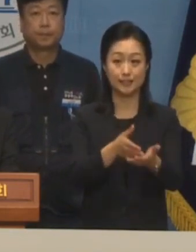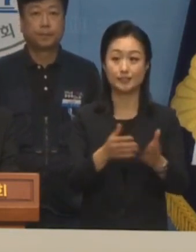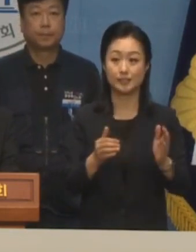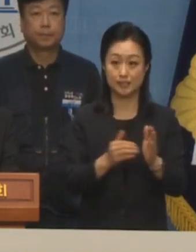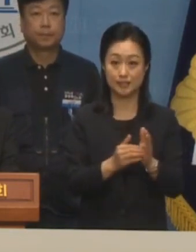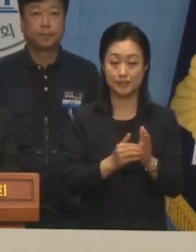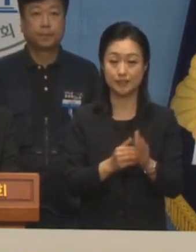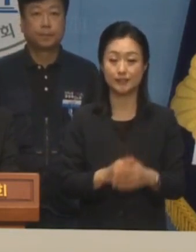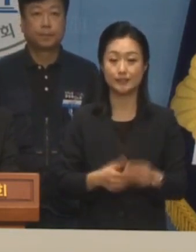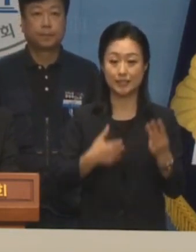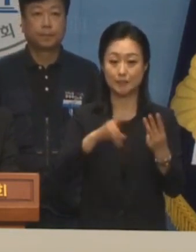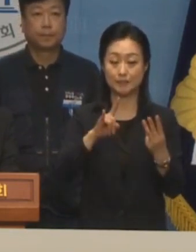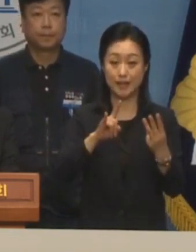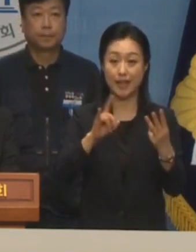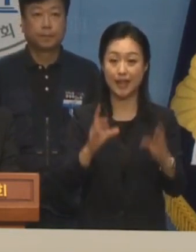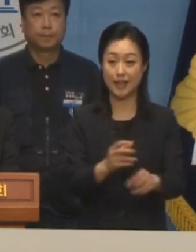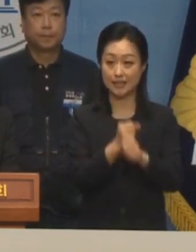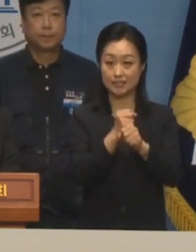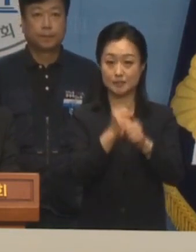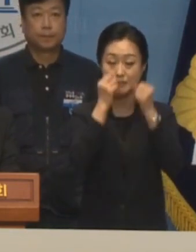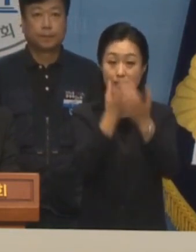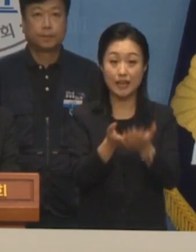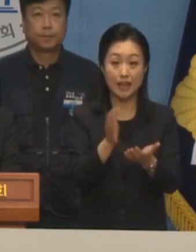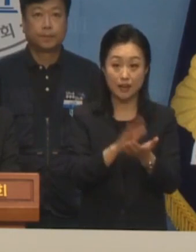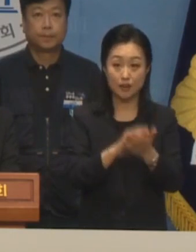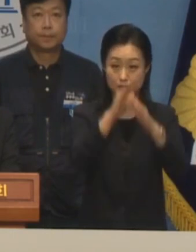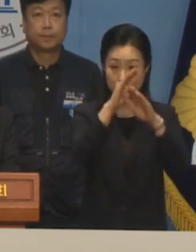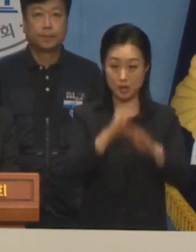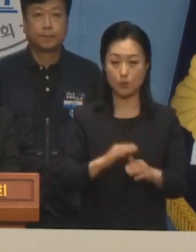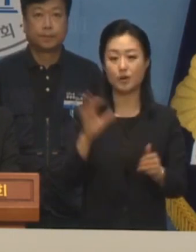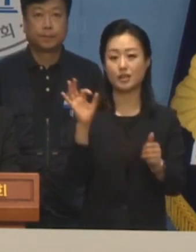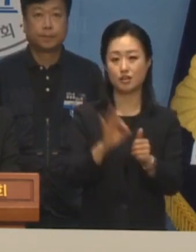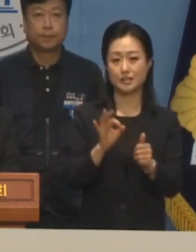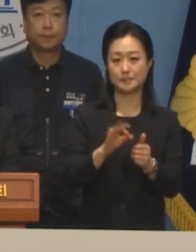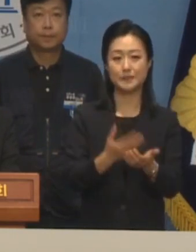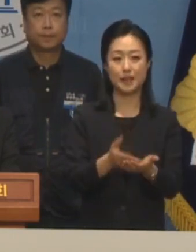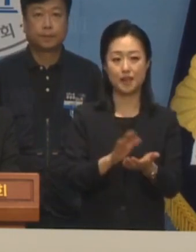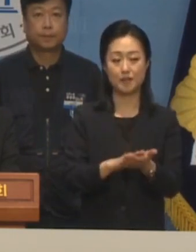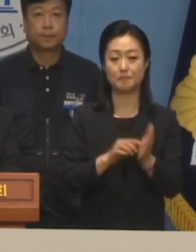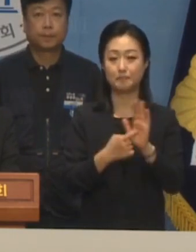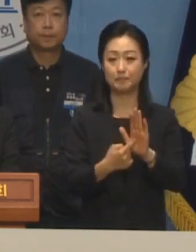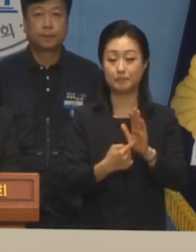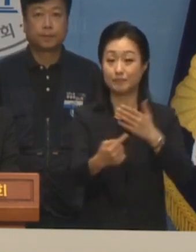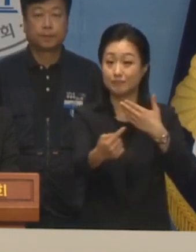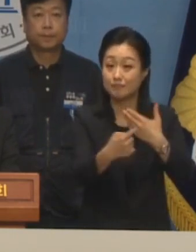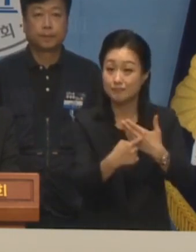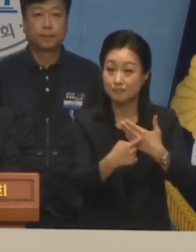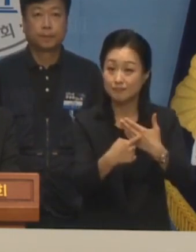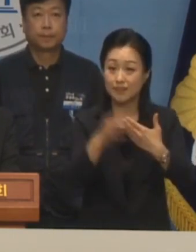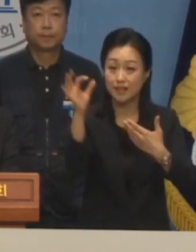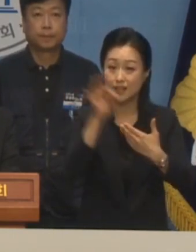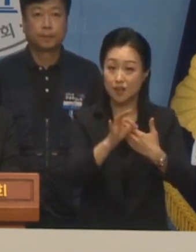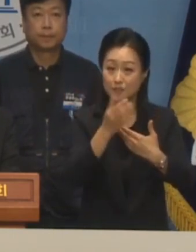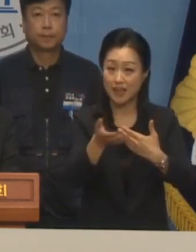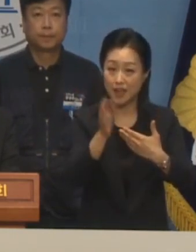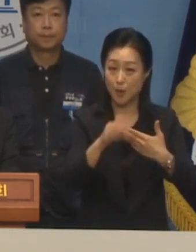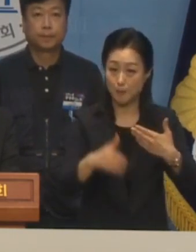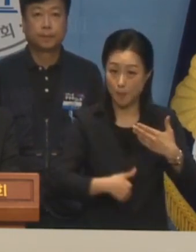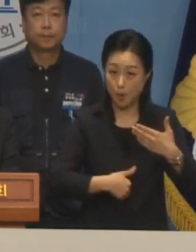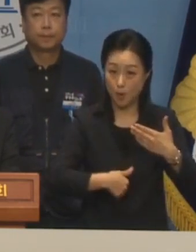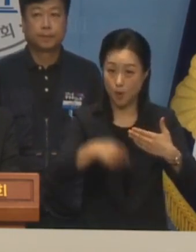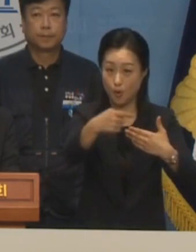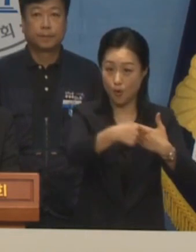강조하면서 3대 핵심 개혁 과제로 연금을 제시했습니다. 그러나 앞에서는 연금 개혁의 시급성과